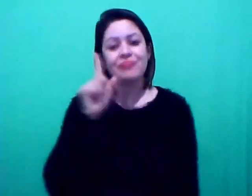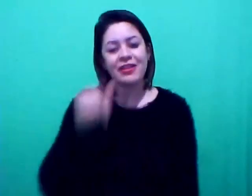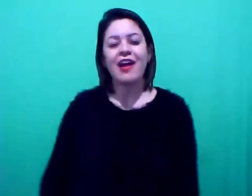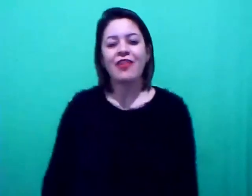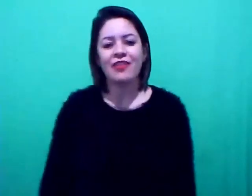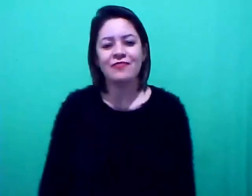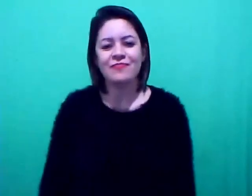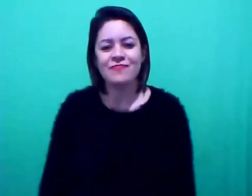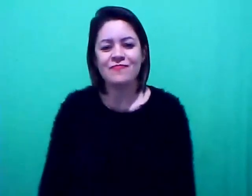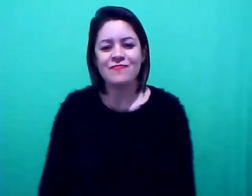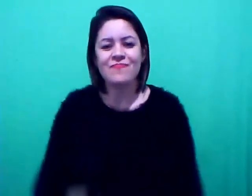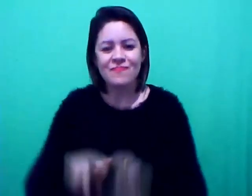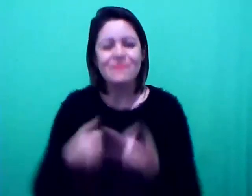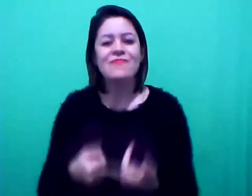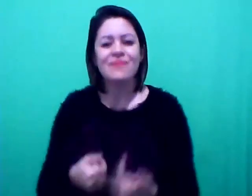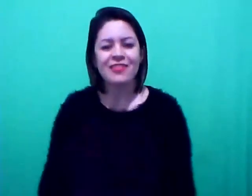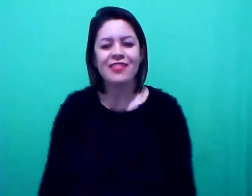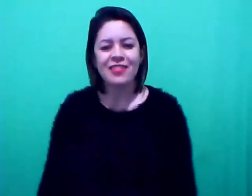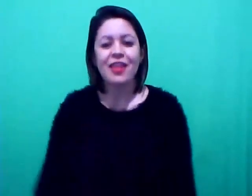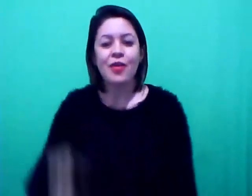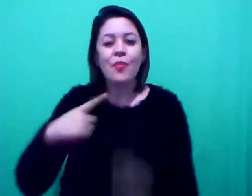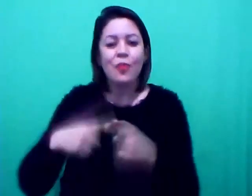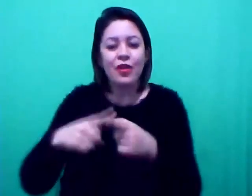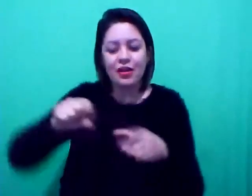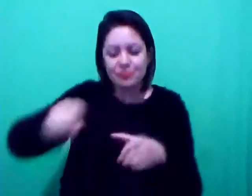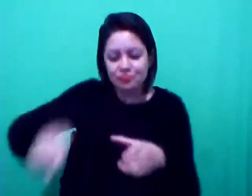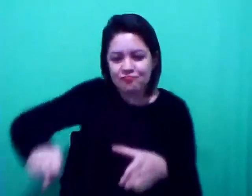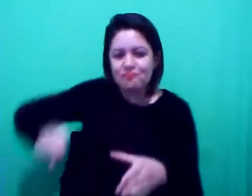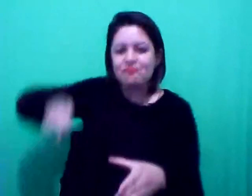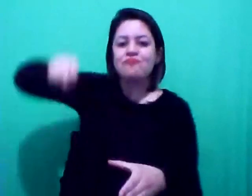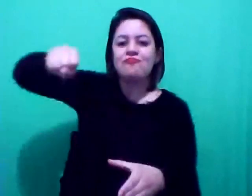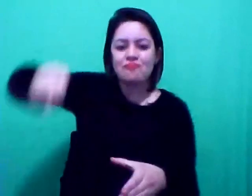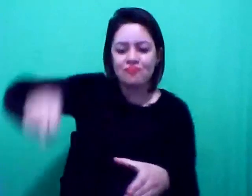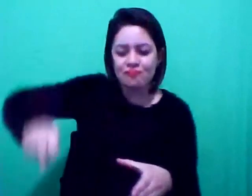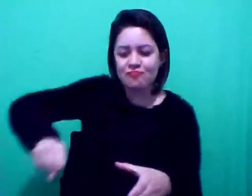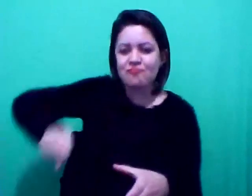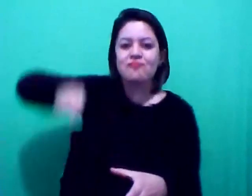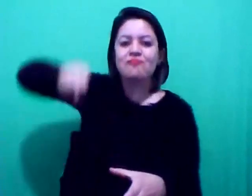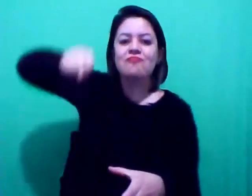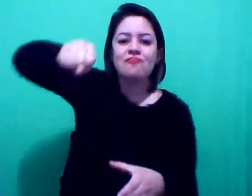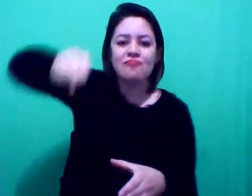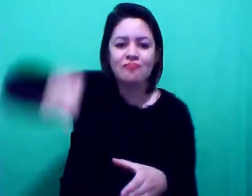E é por isso que o sinal é dessa forma, por causa do que faz para pegar a água do poço.